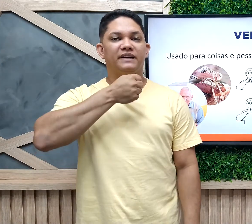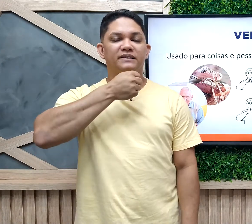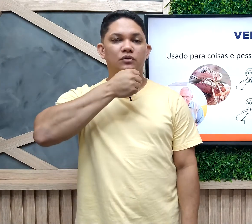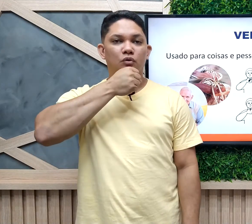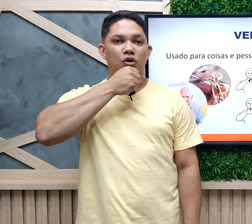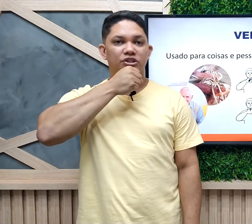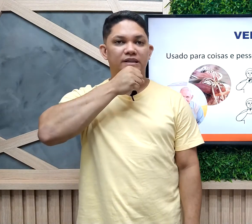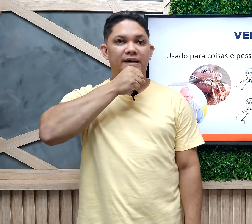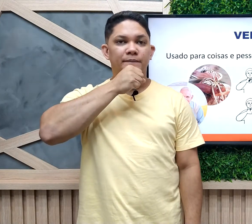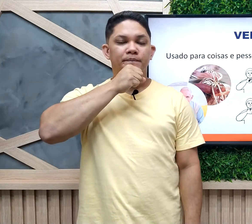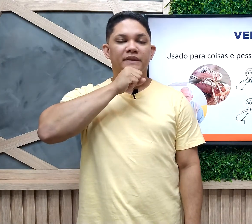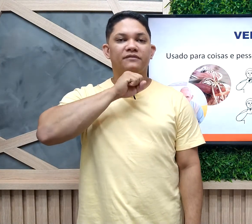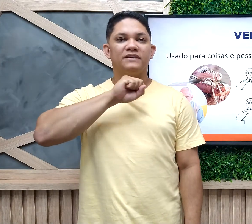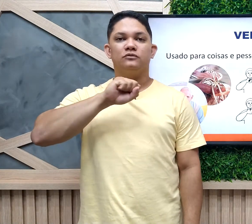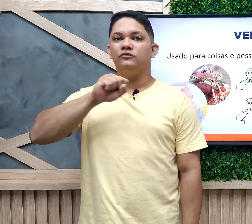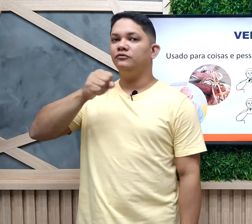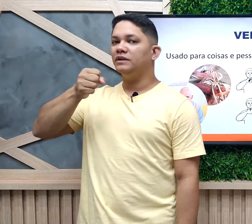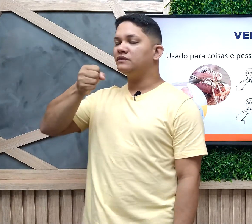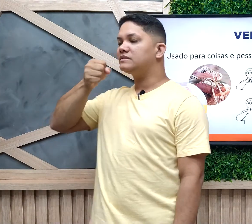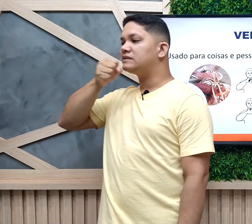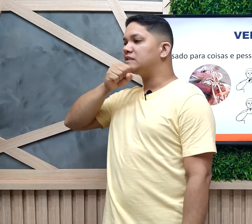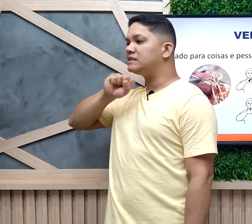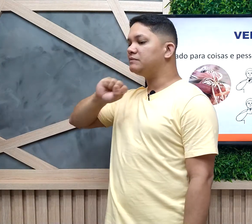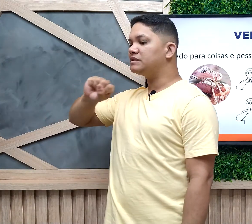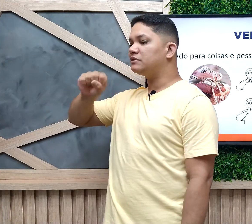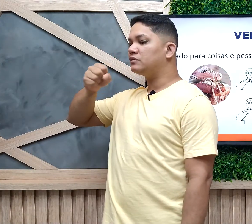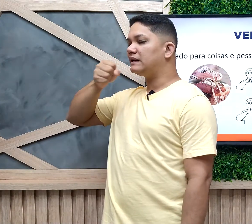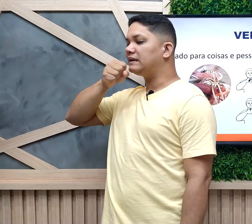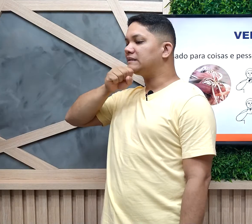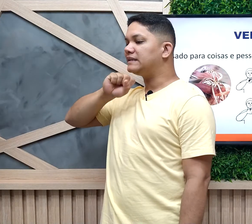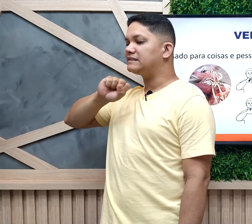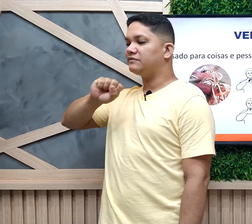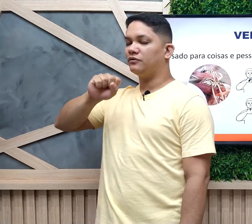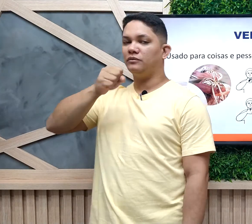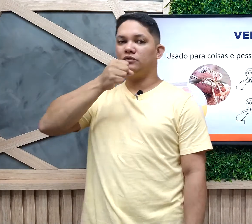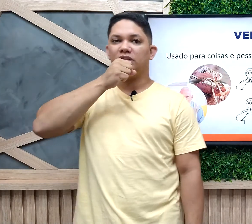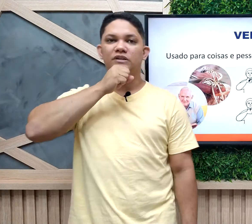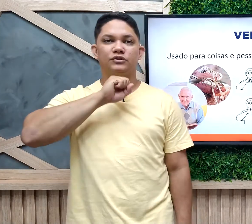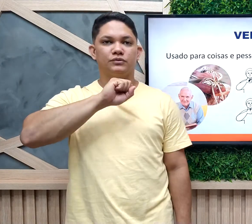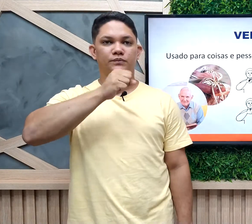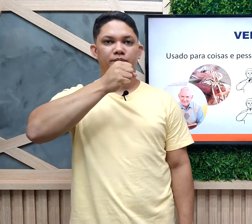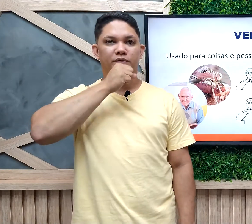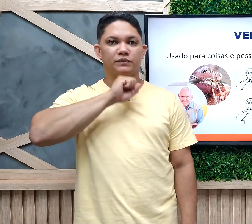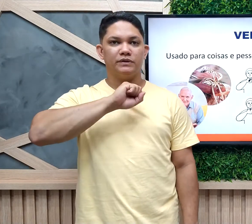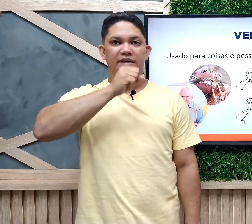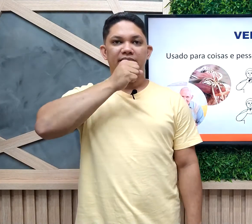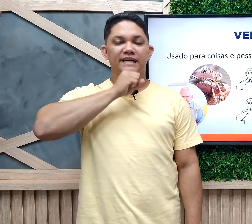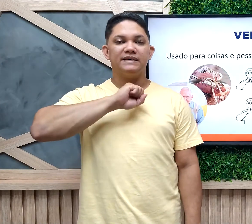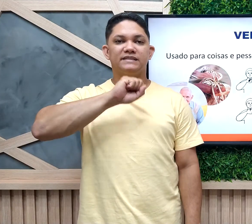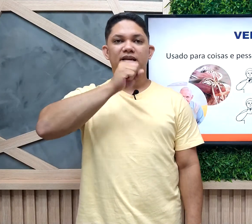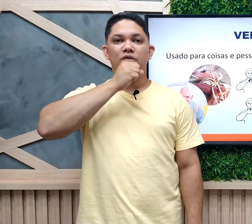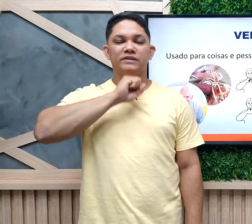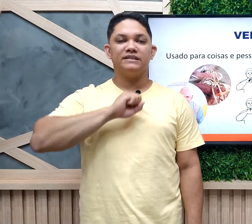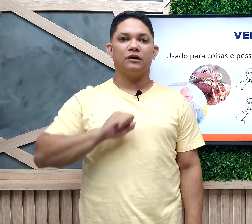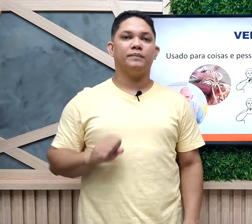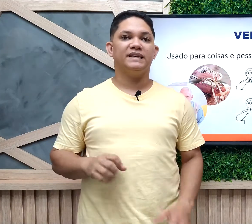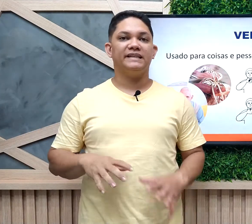então encostar e fazer um movimento semicircular dessa forma no queixo. Pronto. Esse é o sinal para a ideia